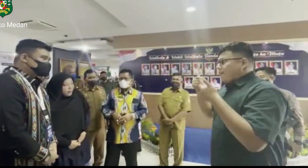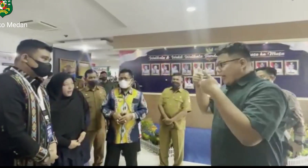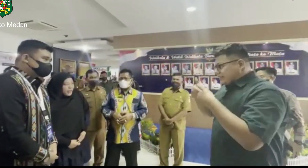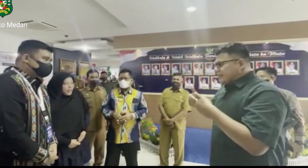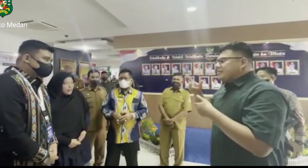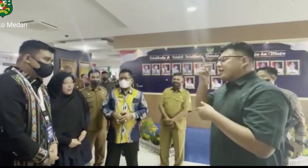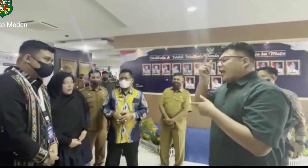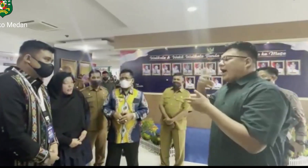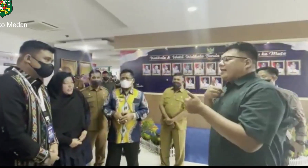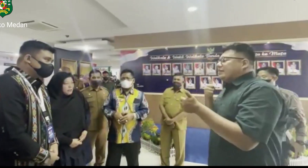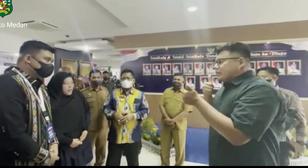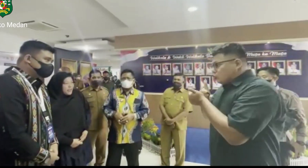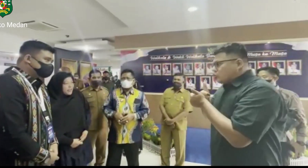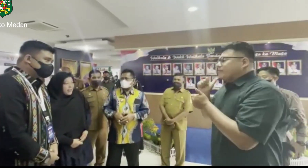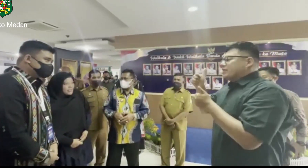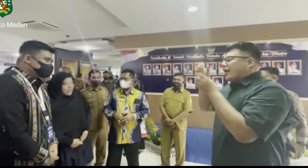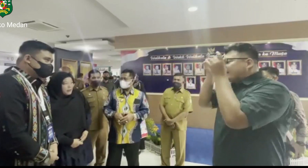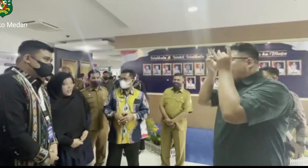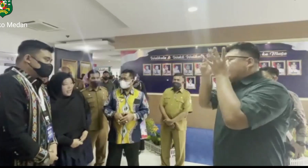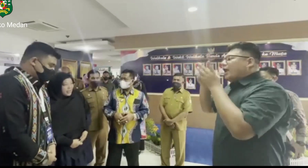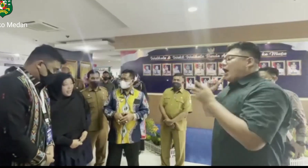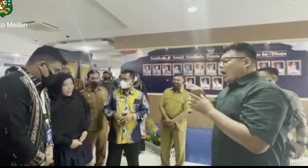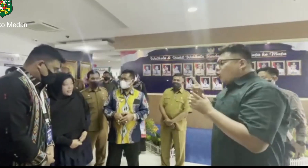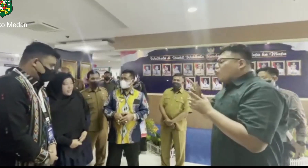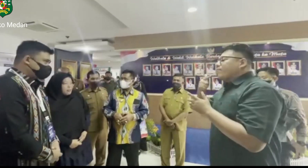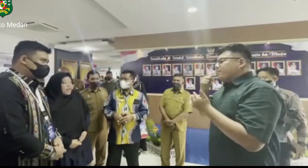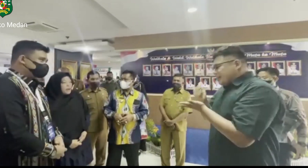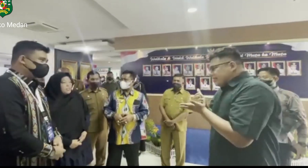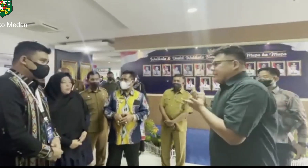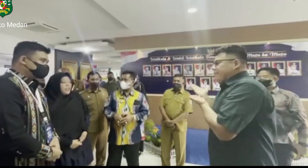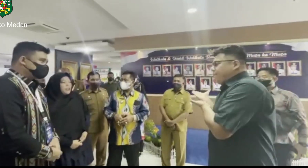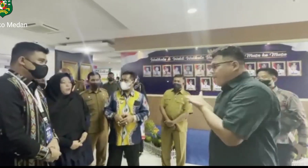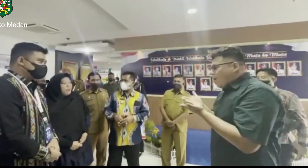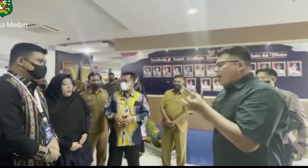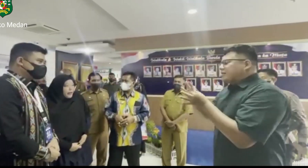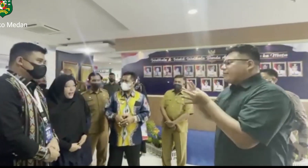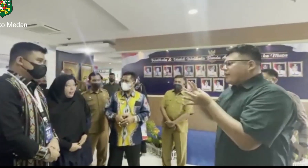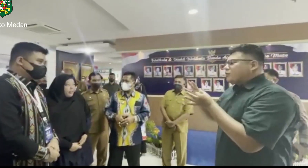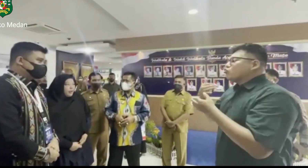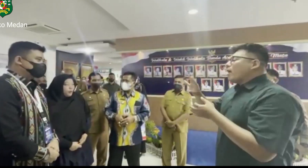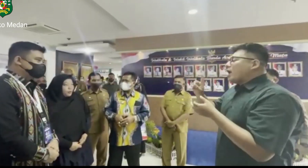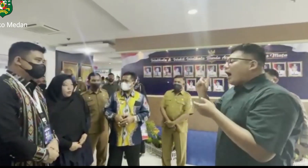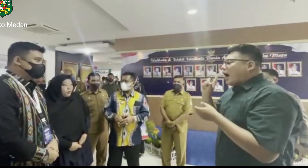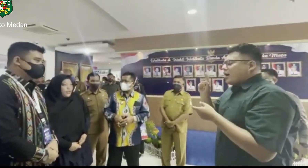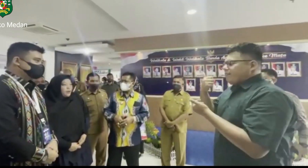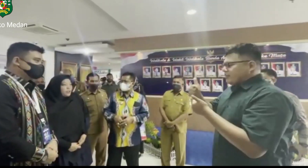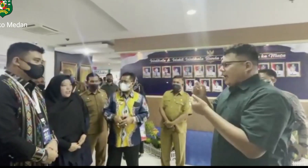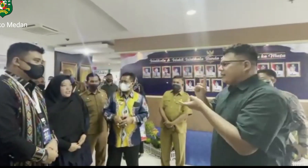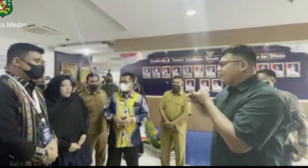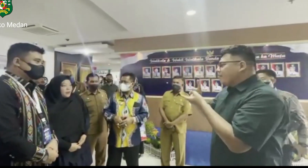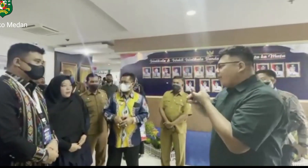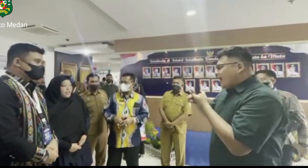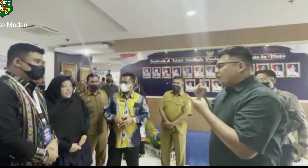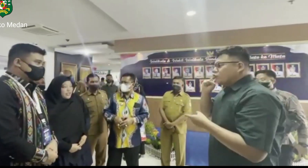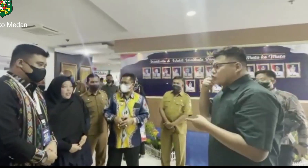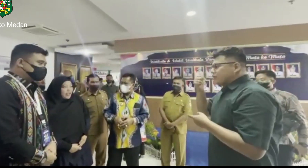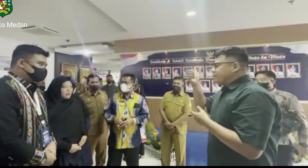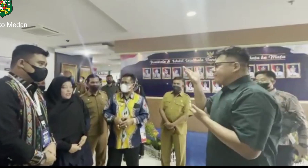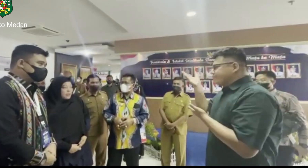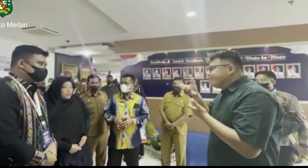membawa JBI ke Aceh pada hari ini. Saya berharap bisa menjadi role model untuk wali kota di seluruh Indonesia agar bisa